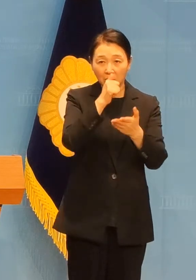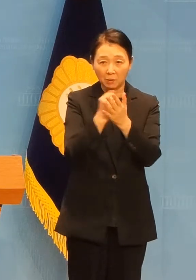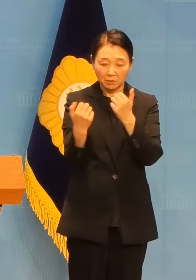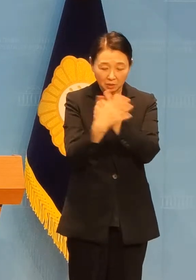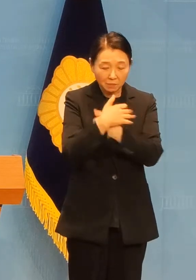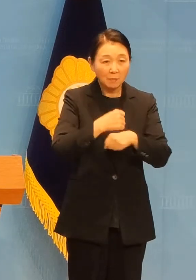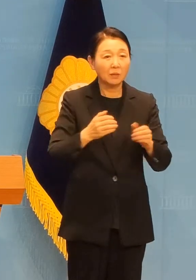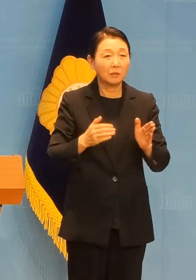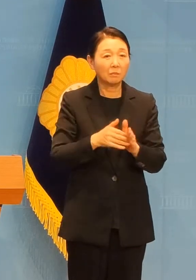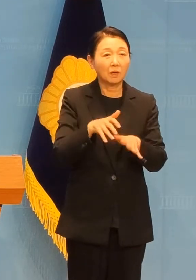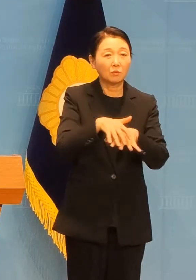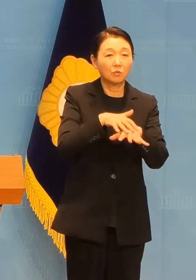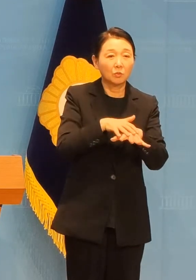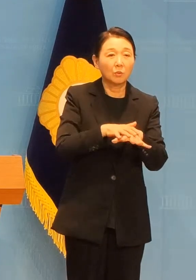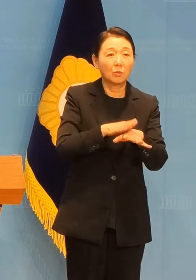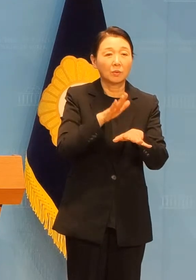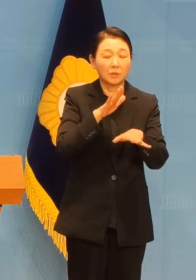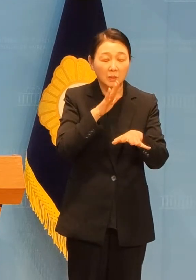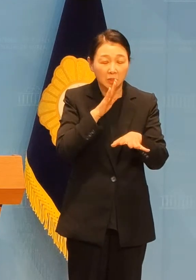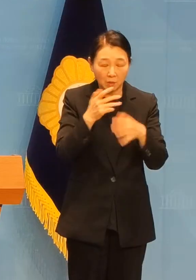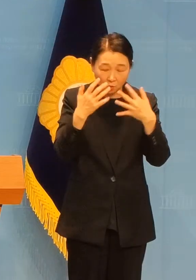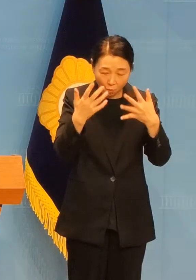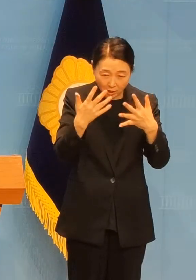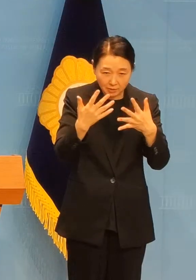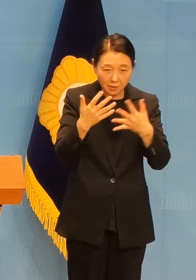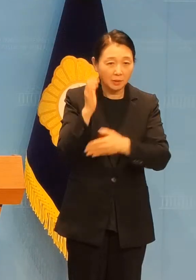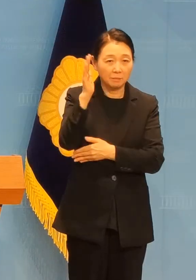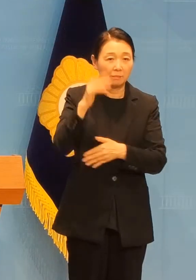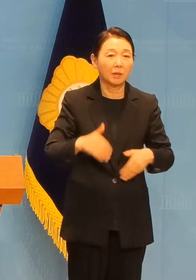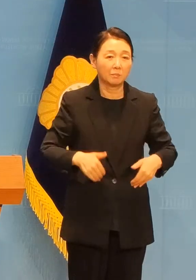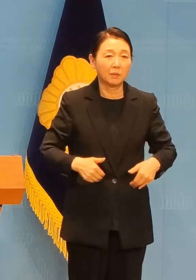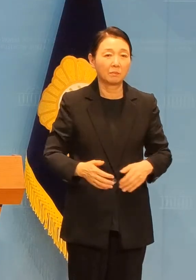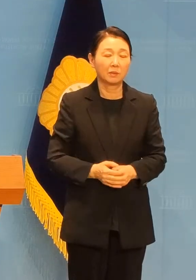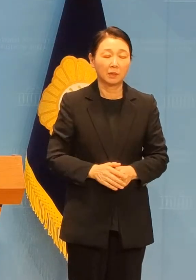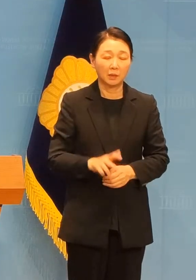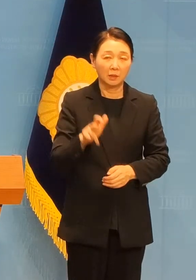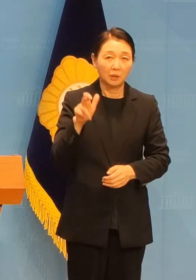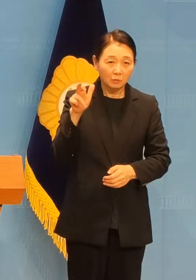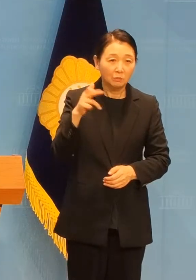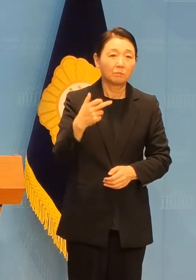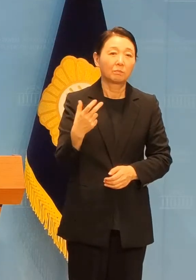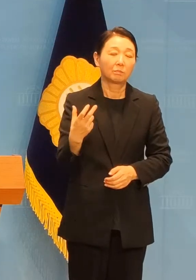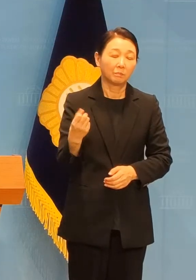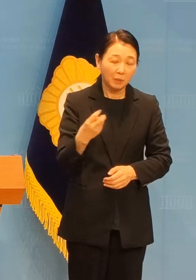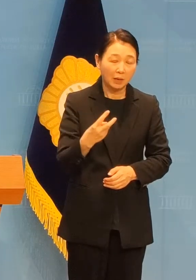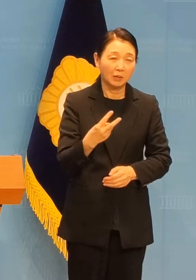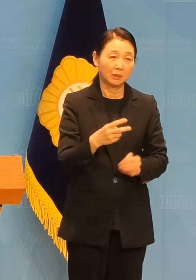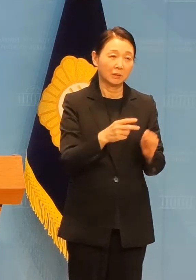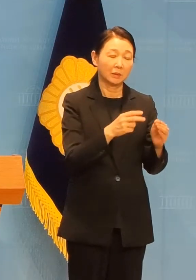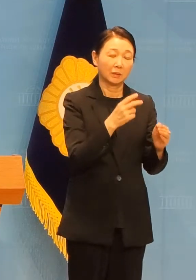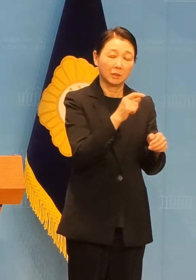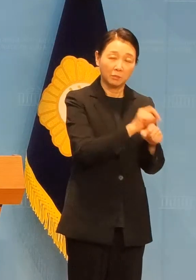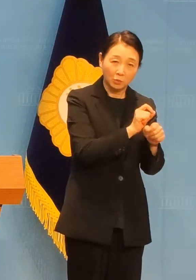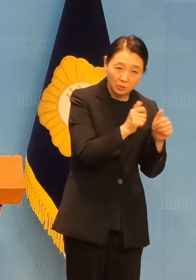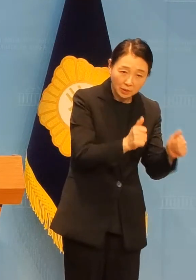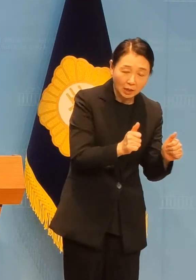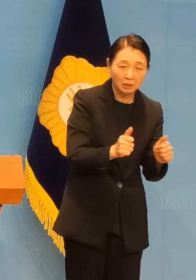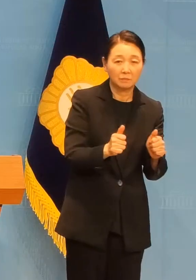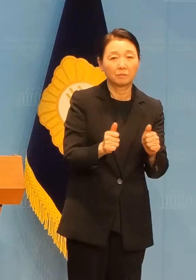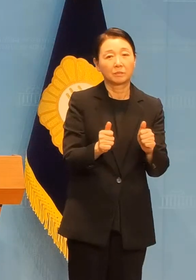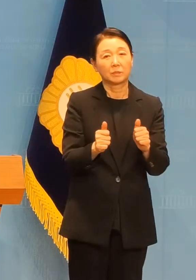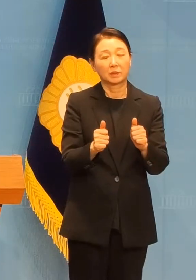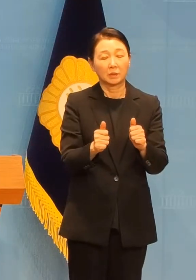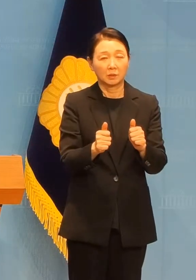은폐해온 이 구조를 짚고 넘어가지 않을 수 없습니다. 쿠팡은 물론 김앤장, 정관 인맥, 정보 유출에